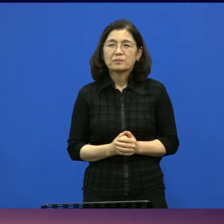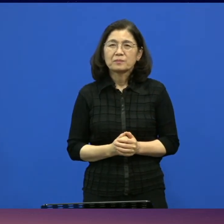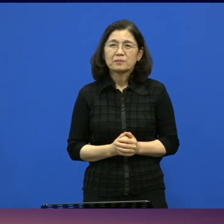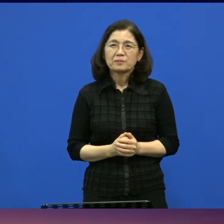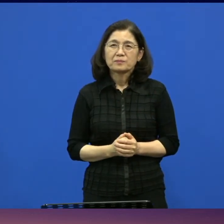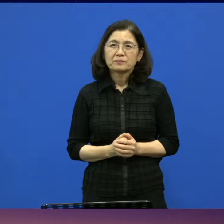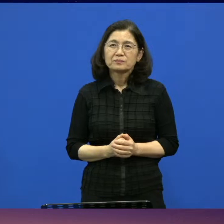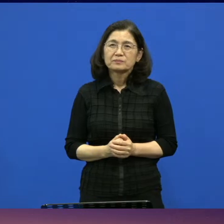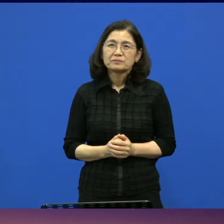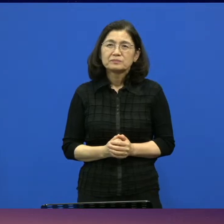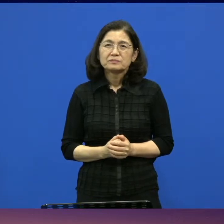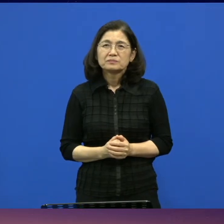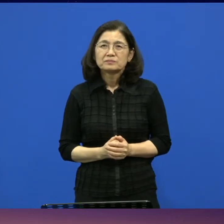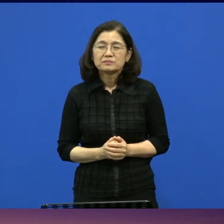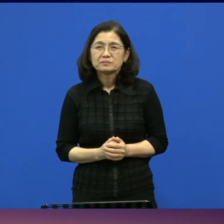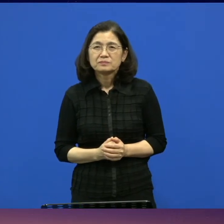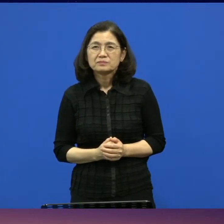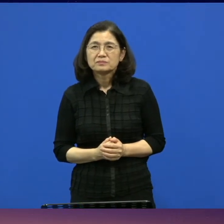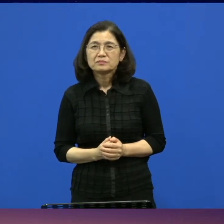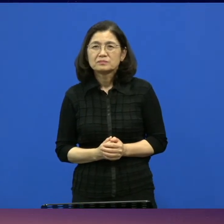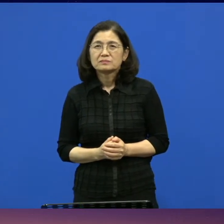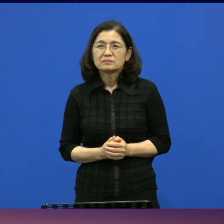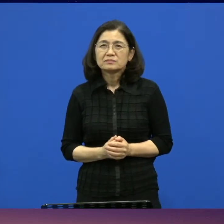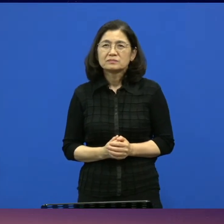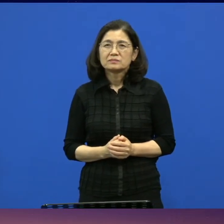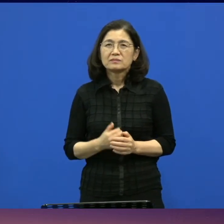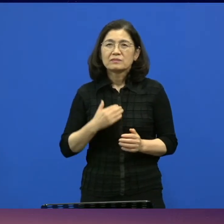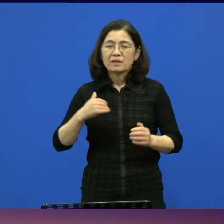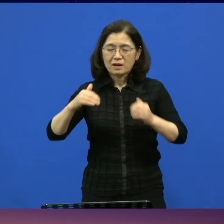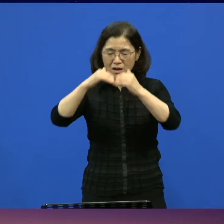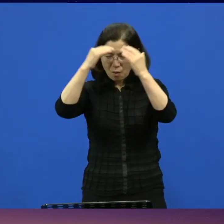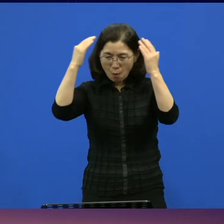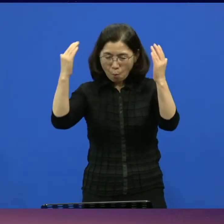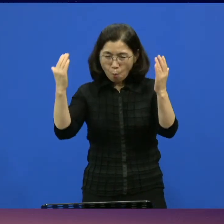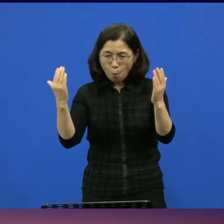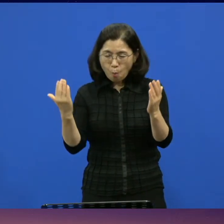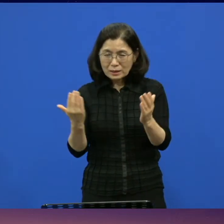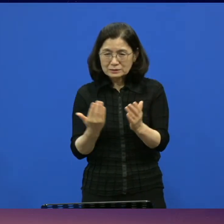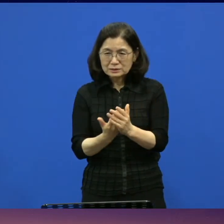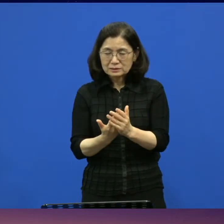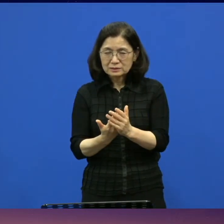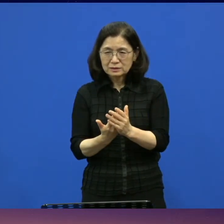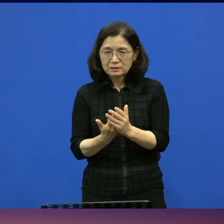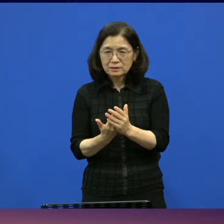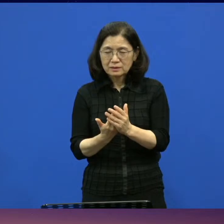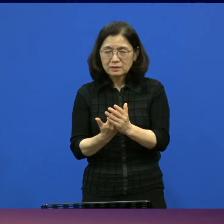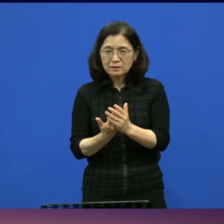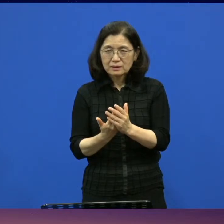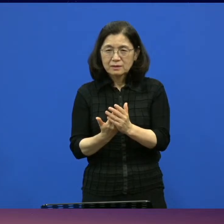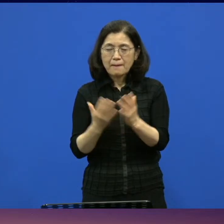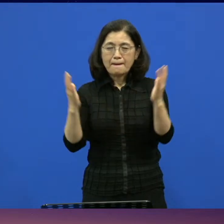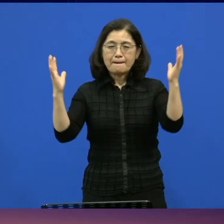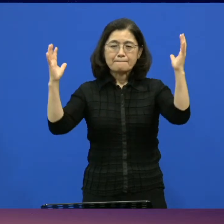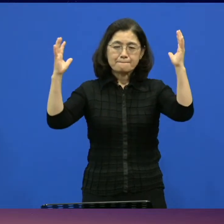그 상태가 되는 거예요. 완전히 파산 상태, 뱅크럼, 아무것도 없는 제로 포인트.